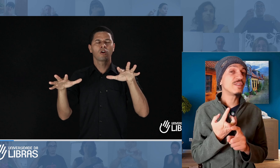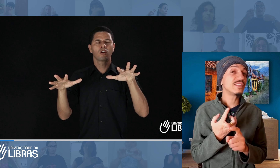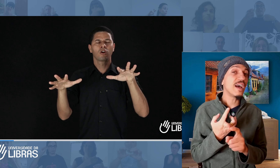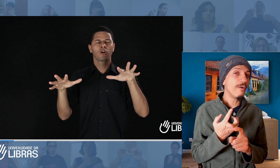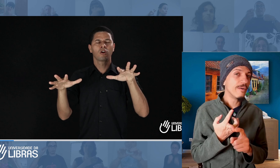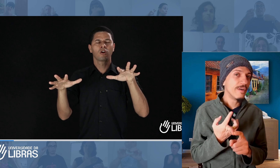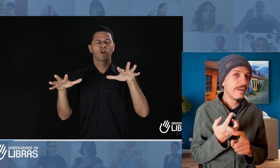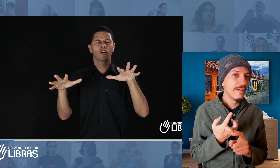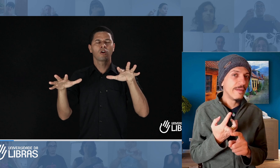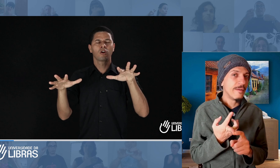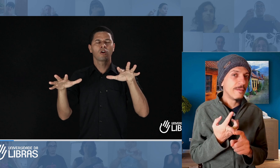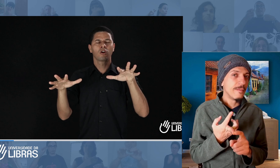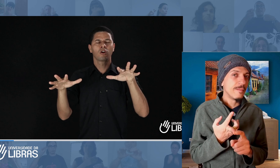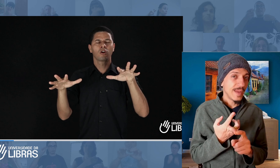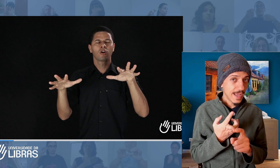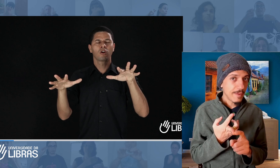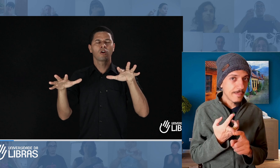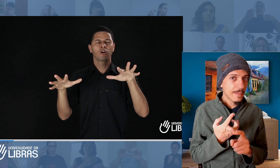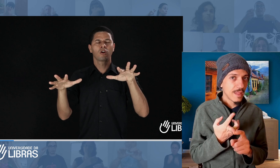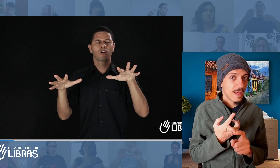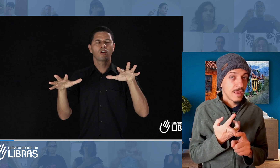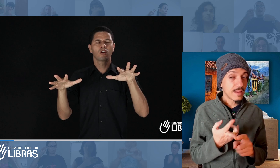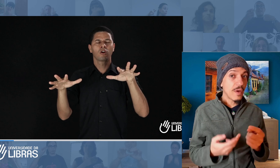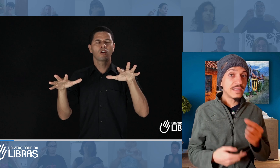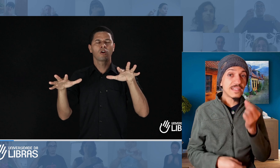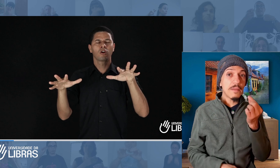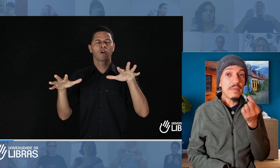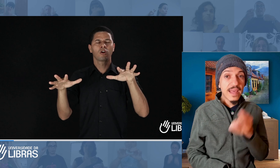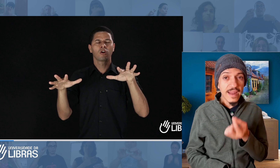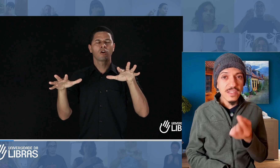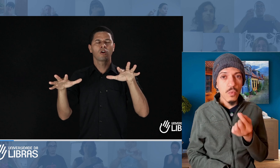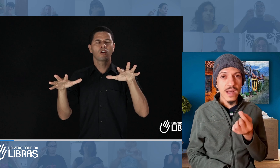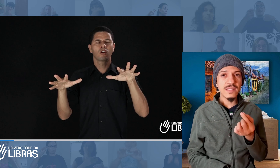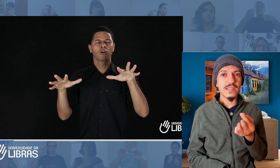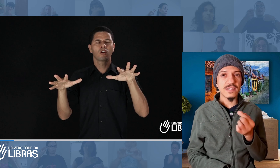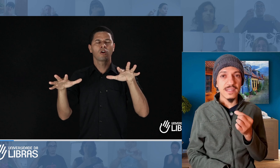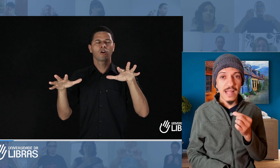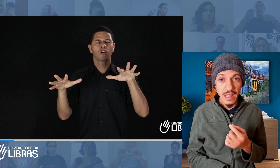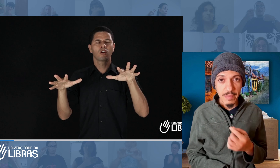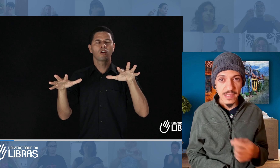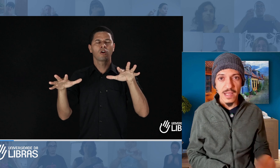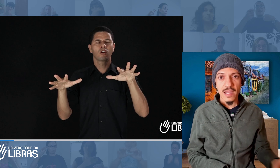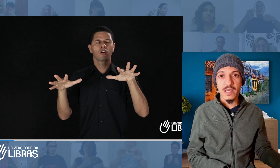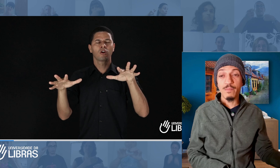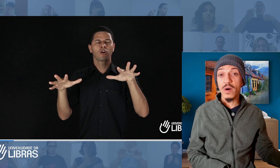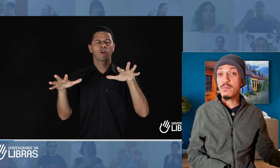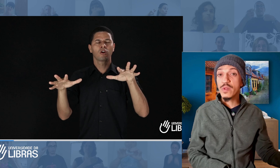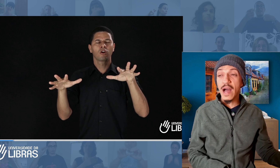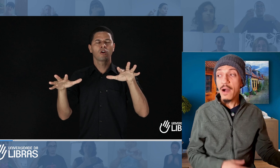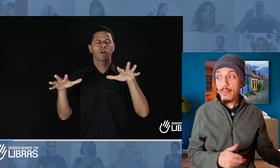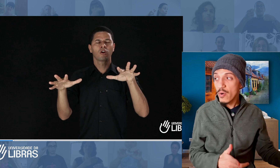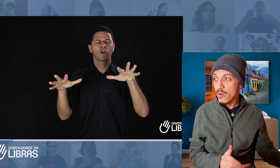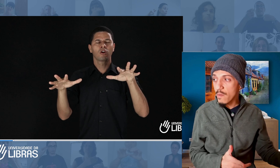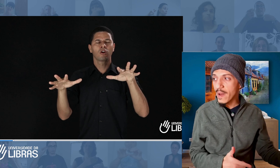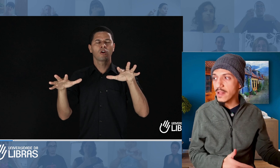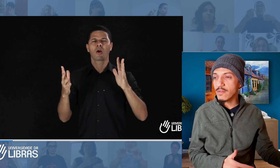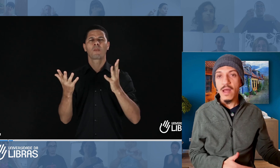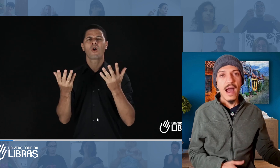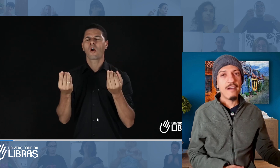facial. Percebe? Então, existem pequenas nuances na Libras que podem mudar por completo a